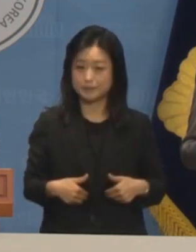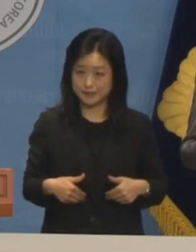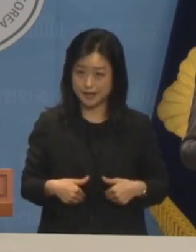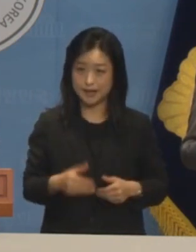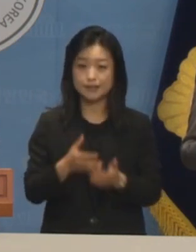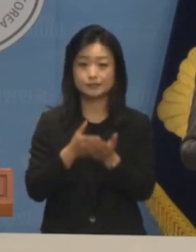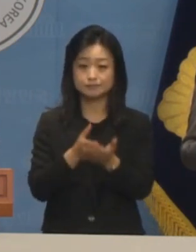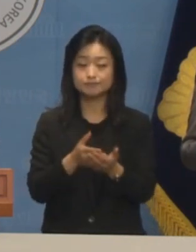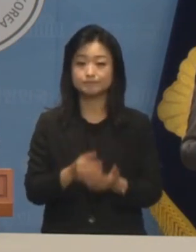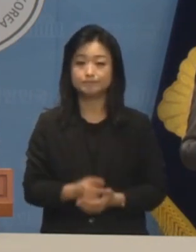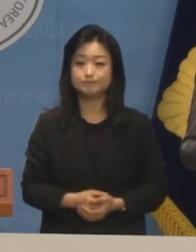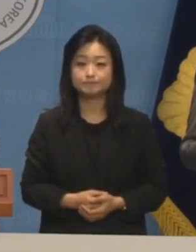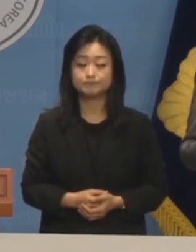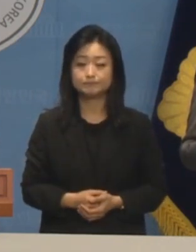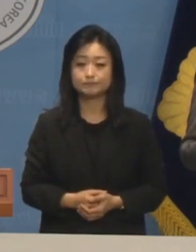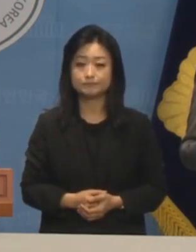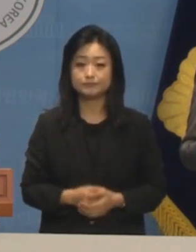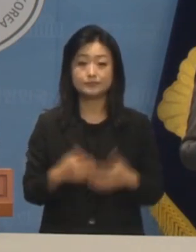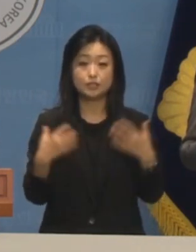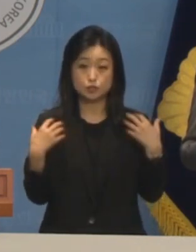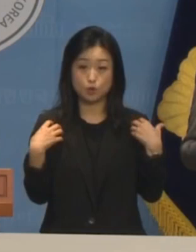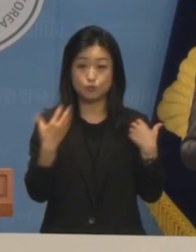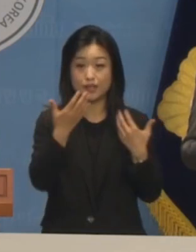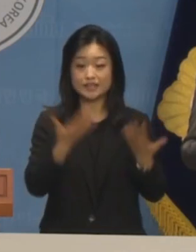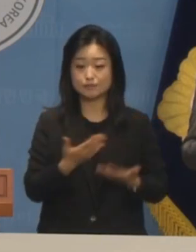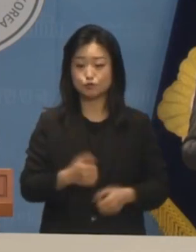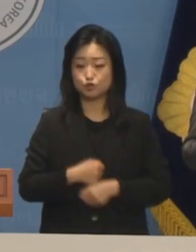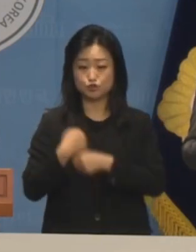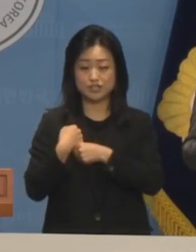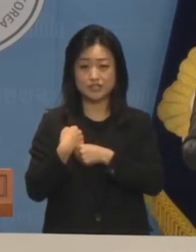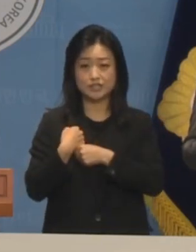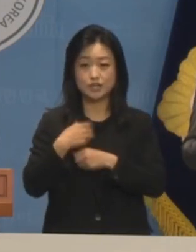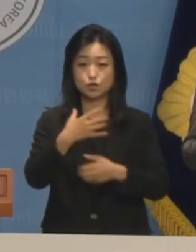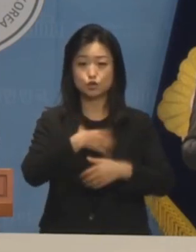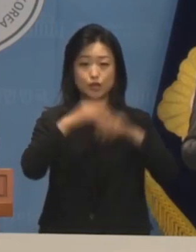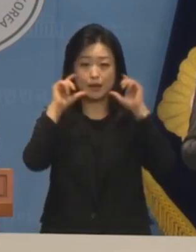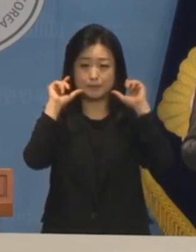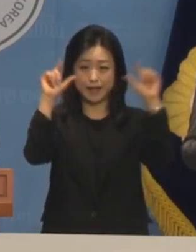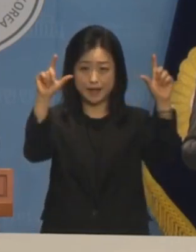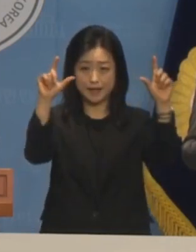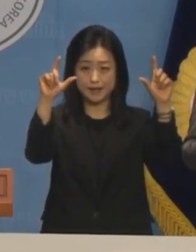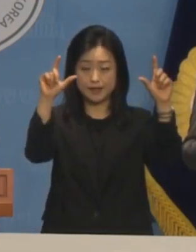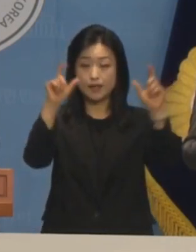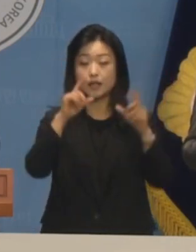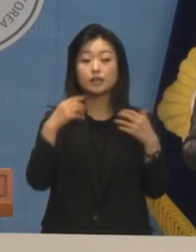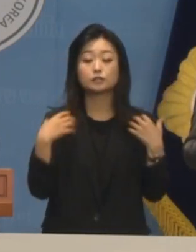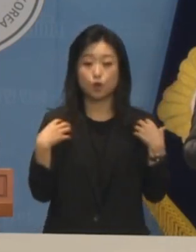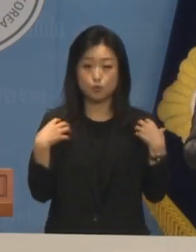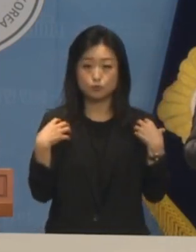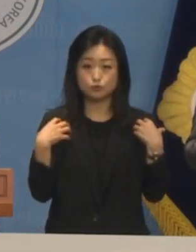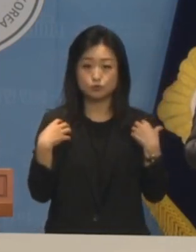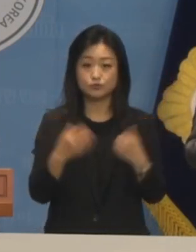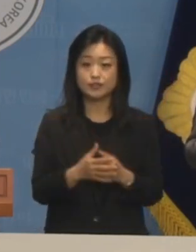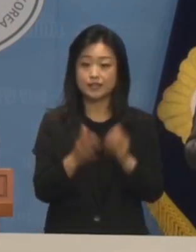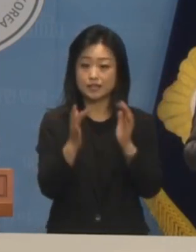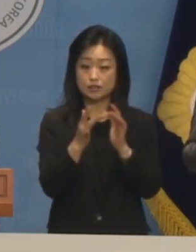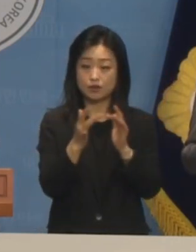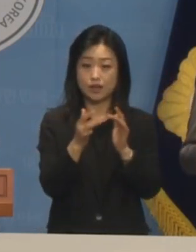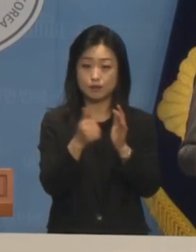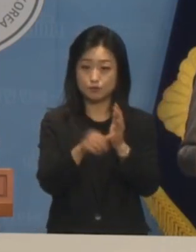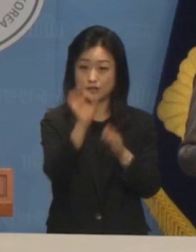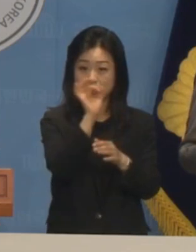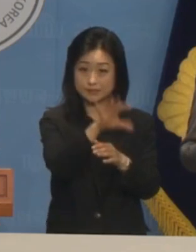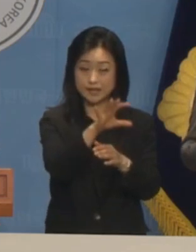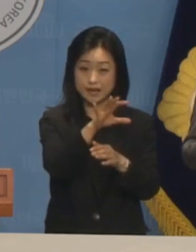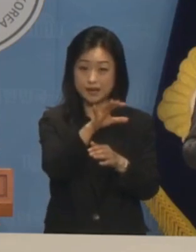하기 때문입니다. 정부의 직무유기를 규탄합니다. 정부는 온풀법